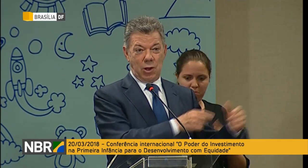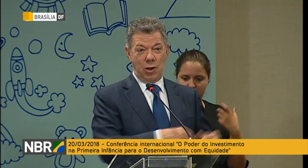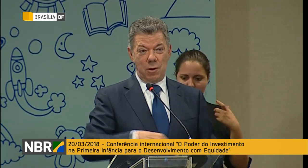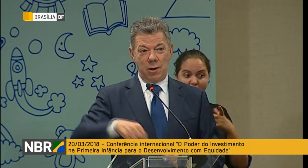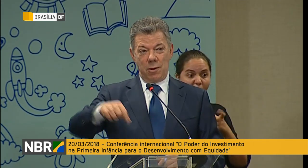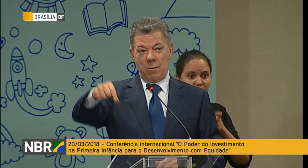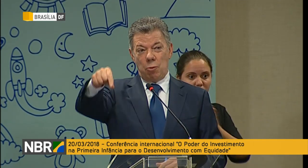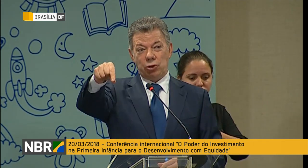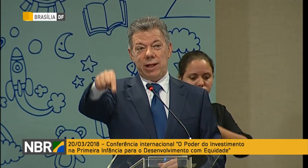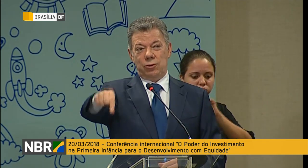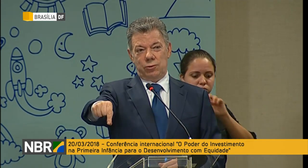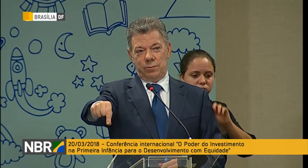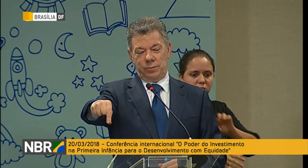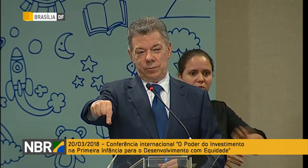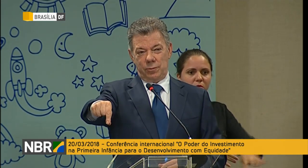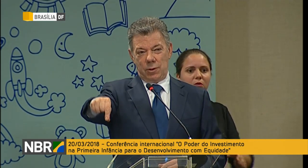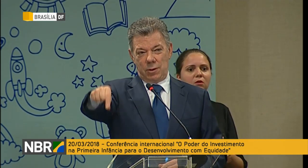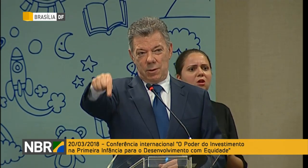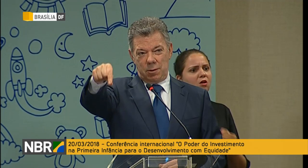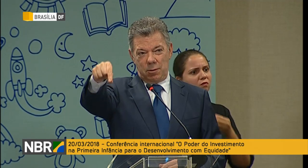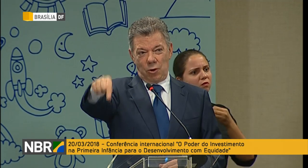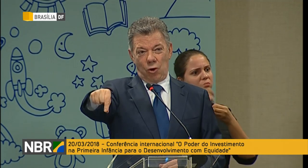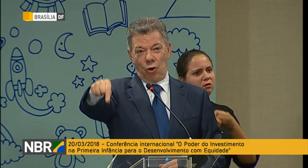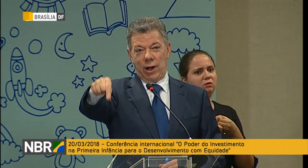previamente entregando suas armas,